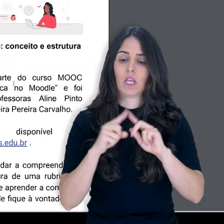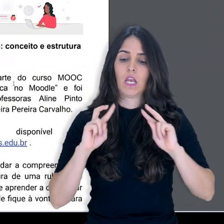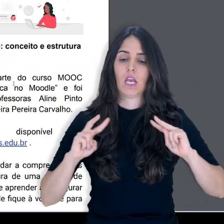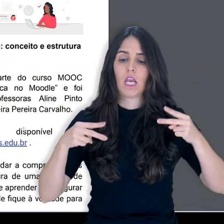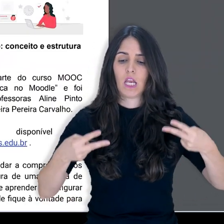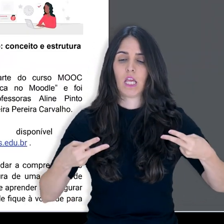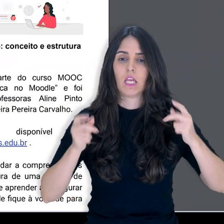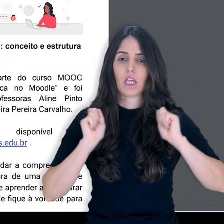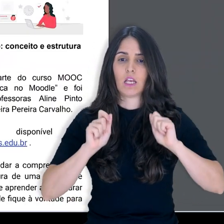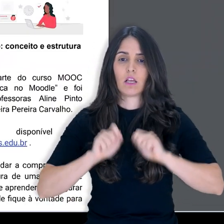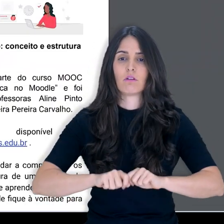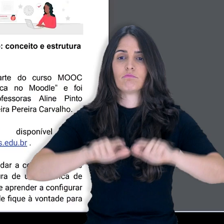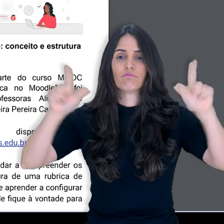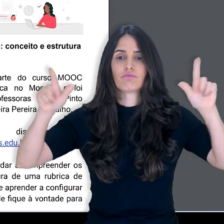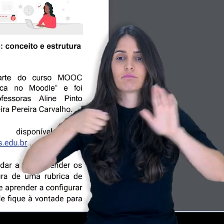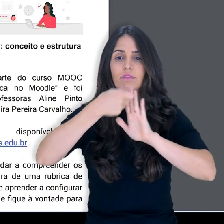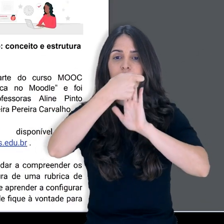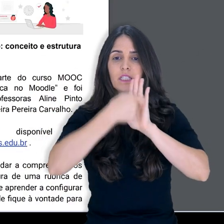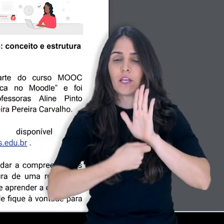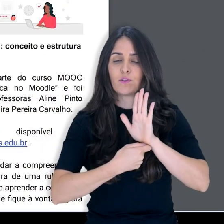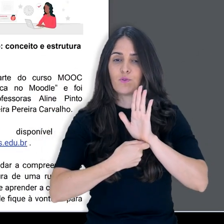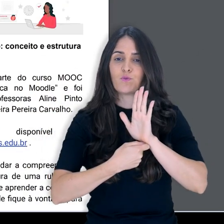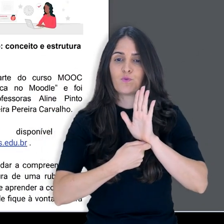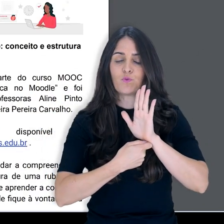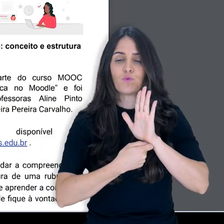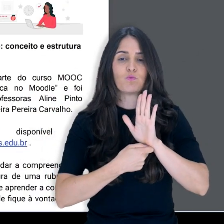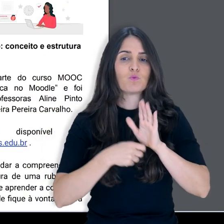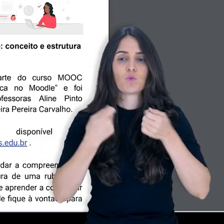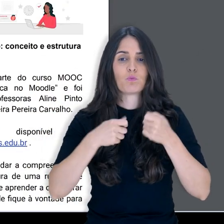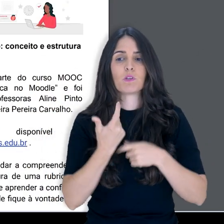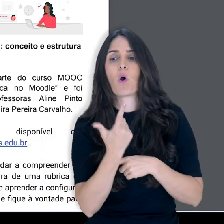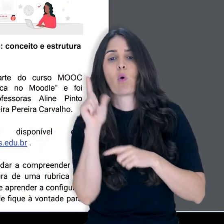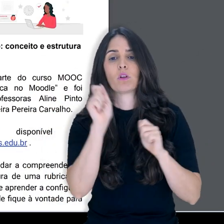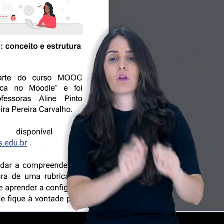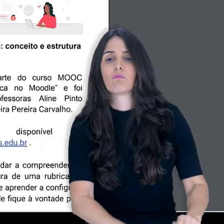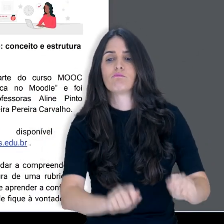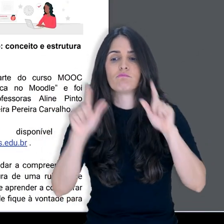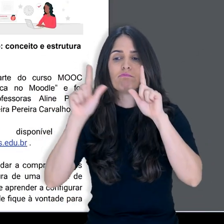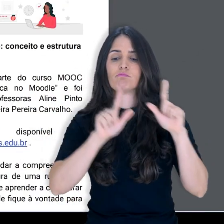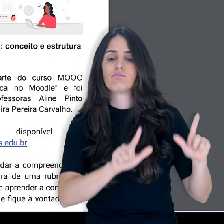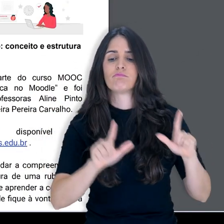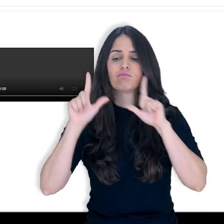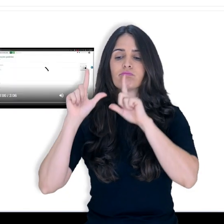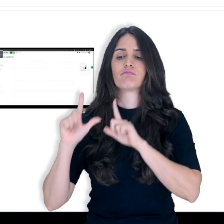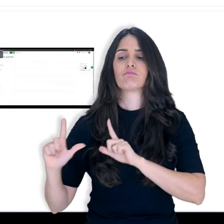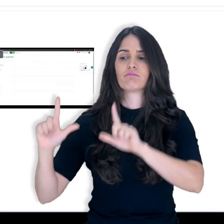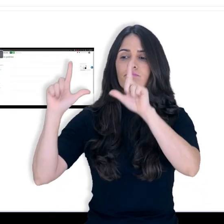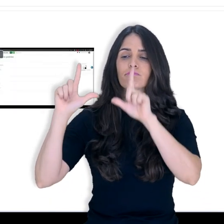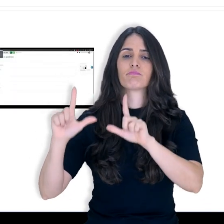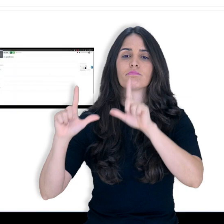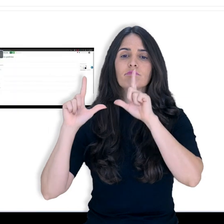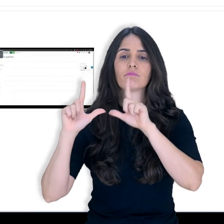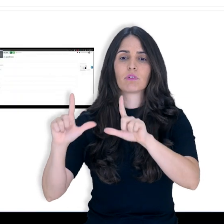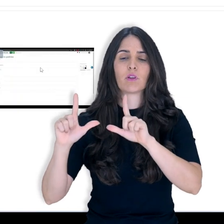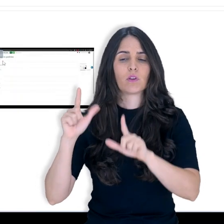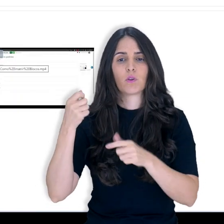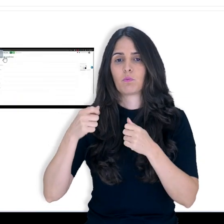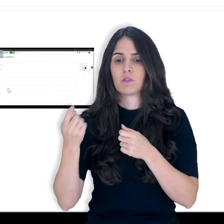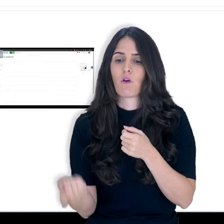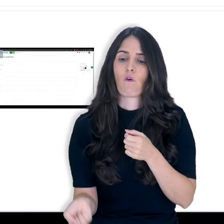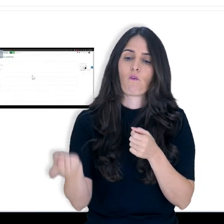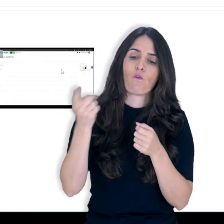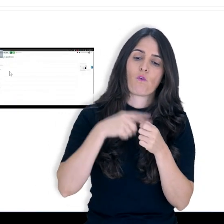me leva diretamente ao texto sem precisar Abrir em outra janela para retornar preciso que